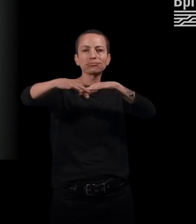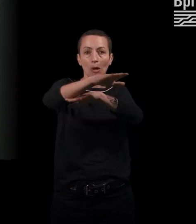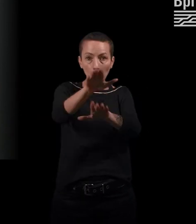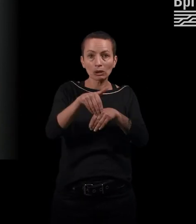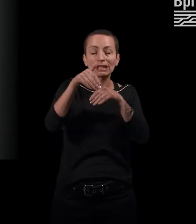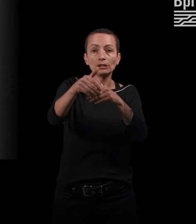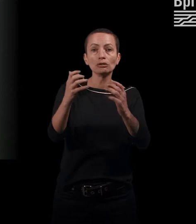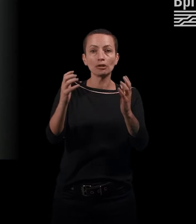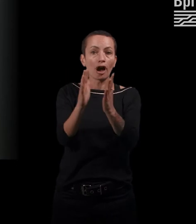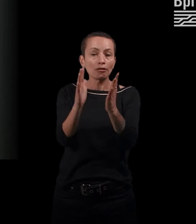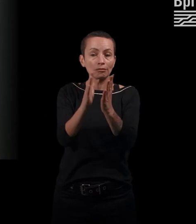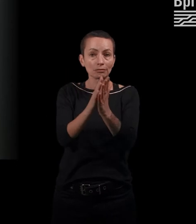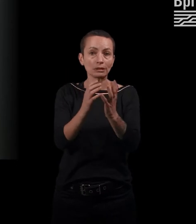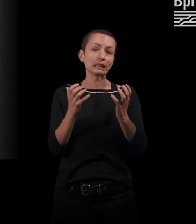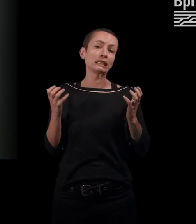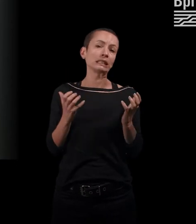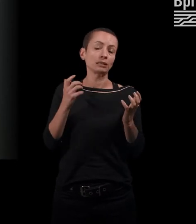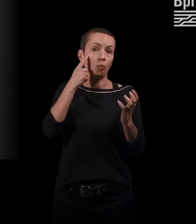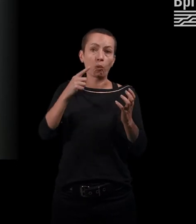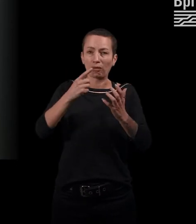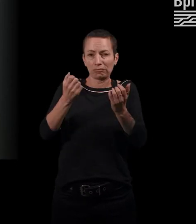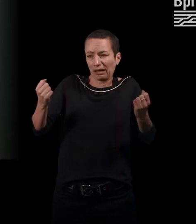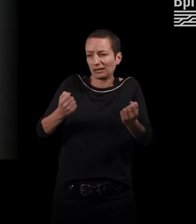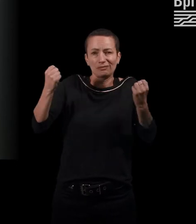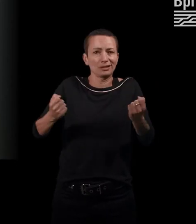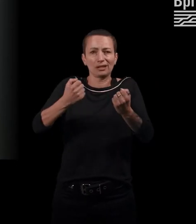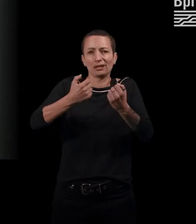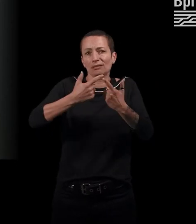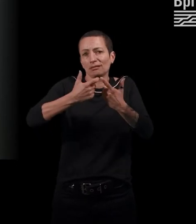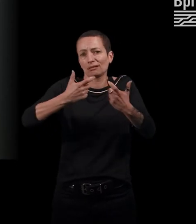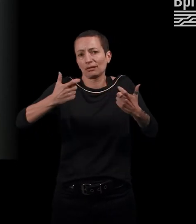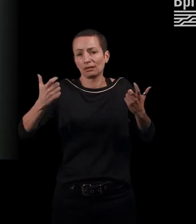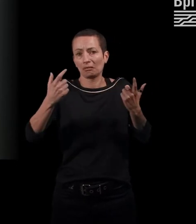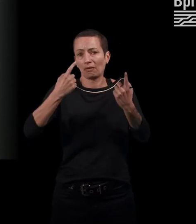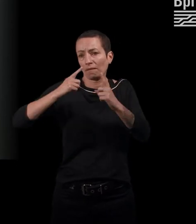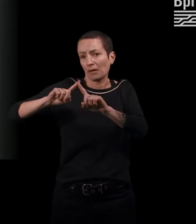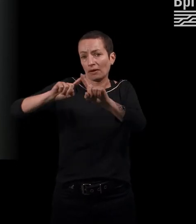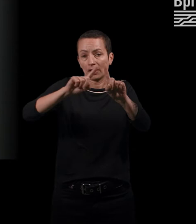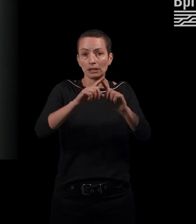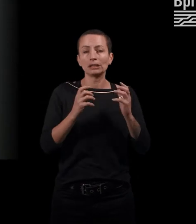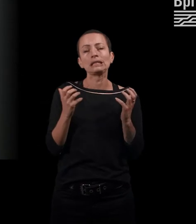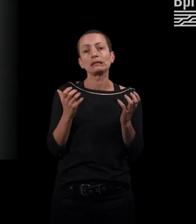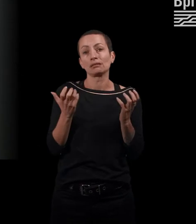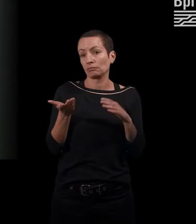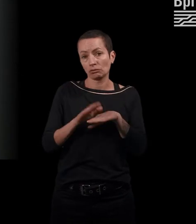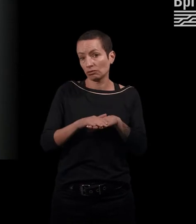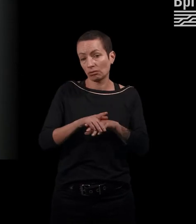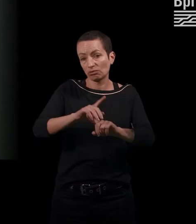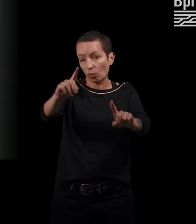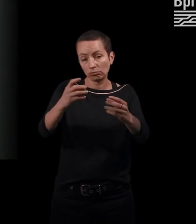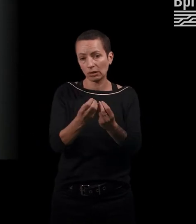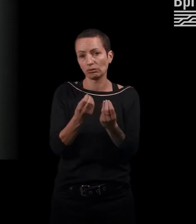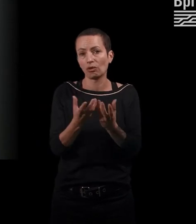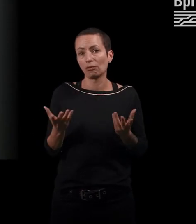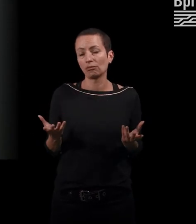continuent à venir se retrouver dans ce centre pour avoir des activités diverses et variées. Malheureusement, ça n'a pas